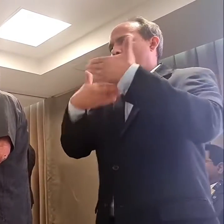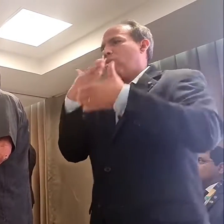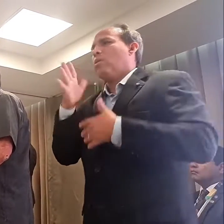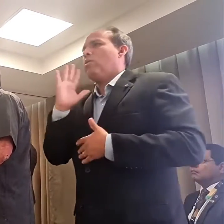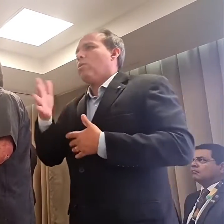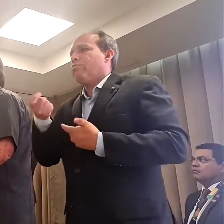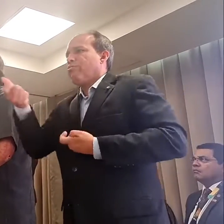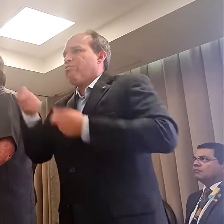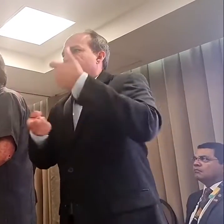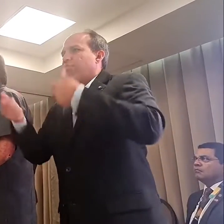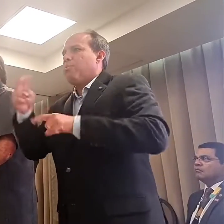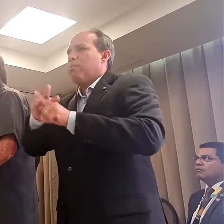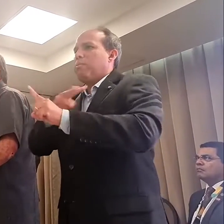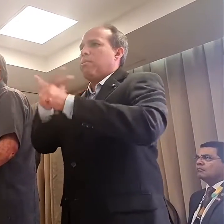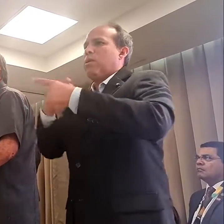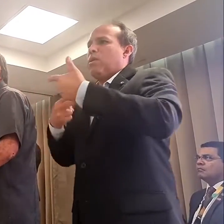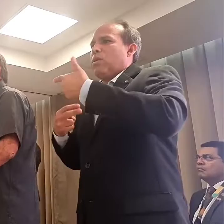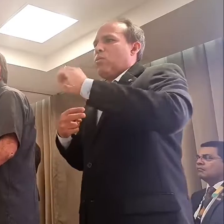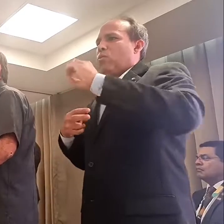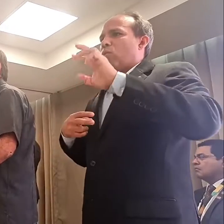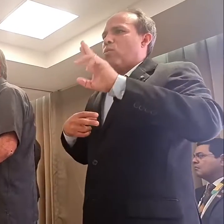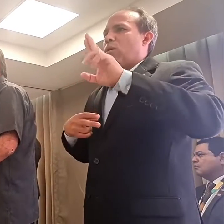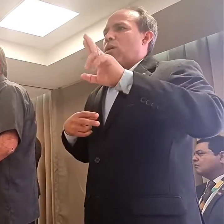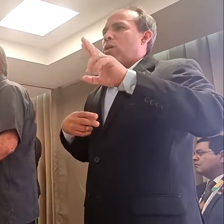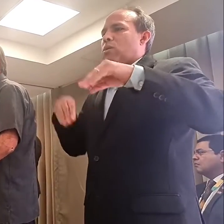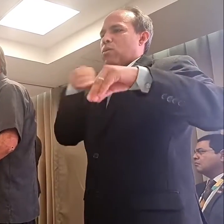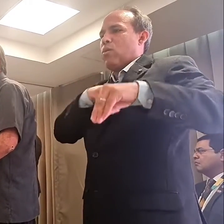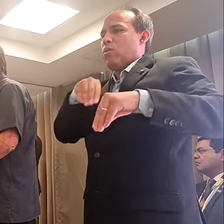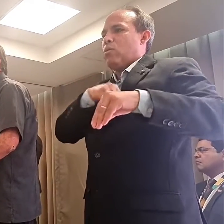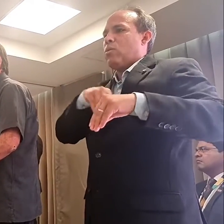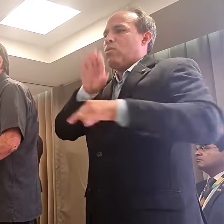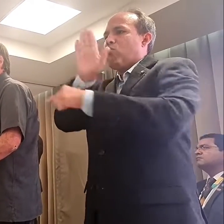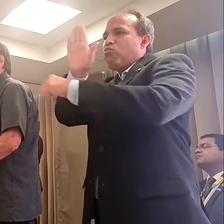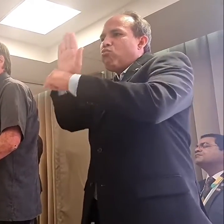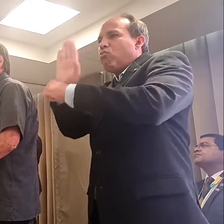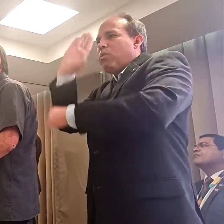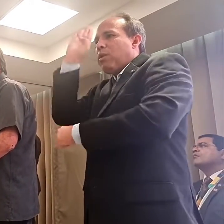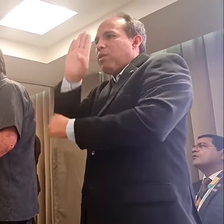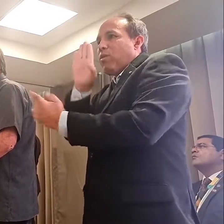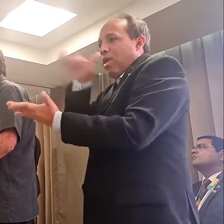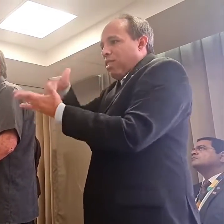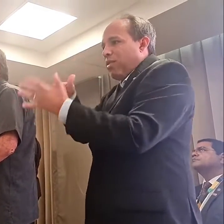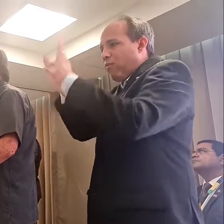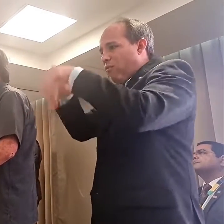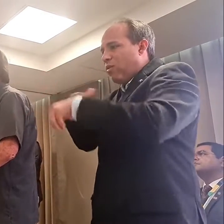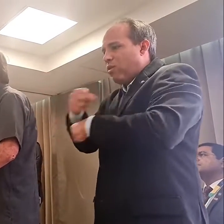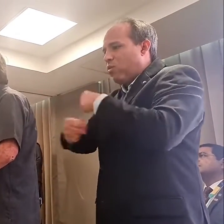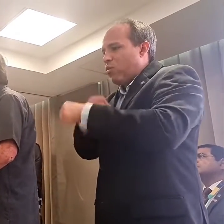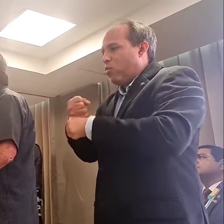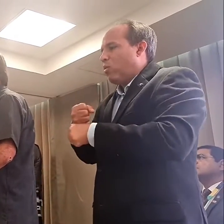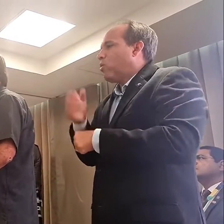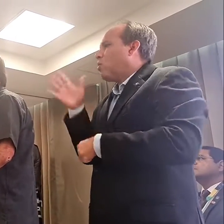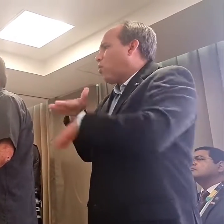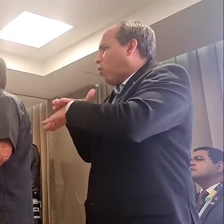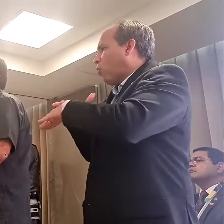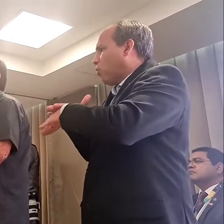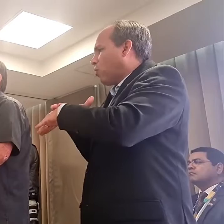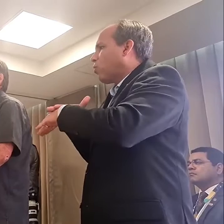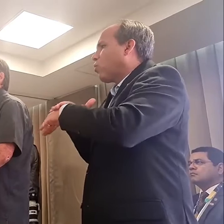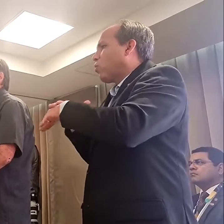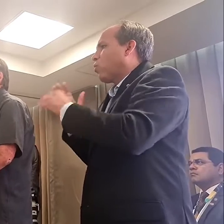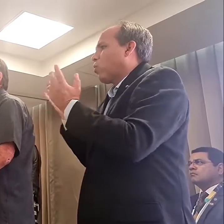extra de R$ 200 para o Auxílio Brasil até o final do ano. E já conversado com a equipe econômica e com a Arthur